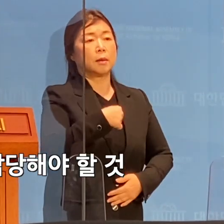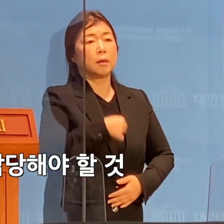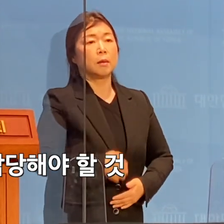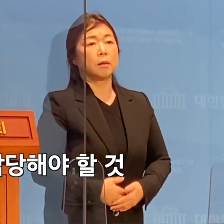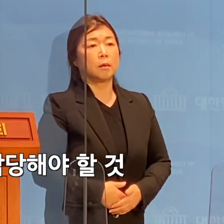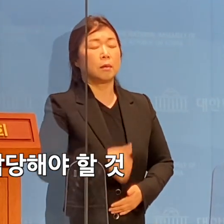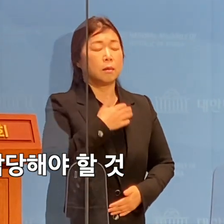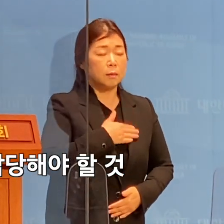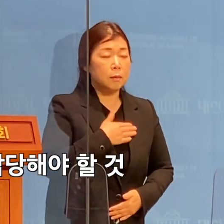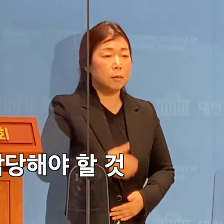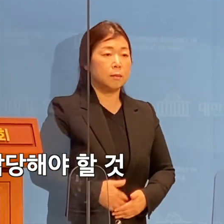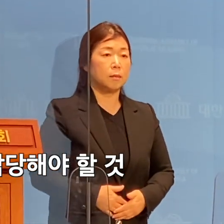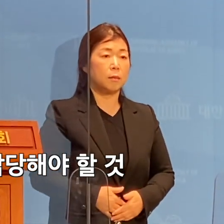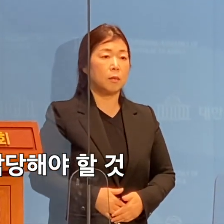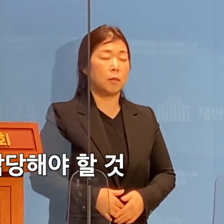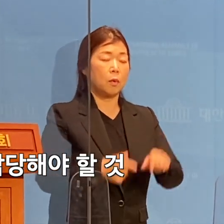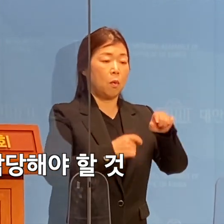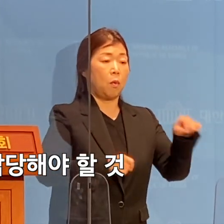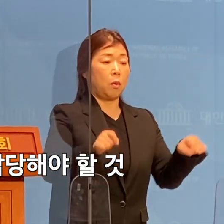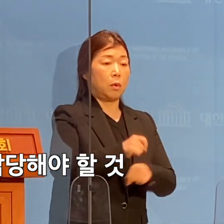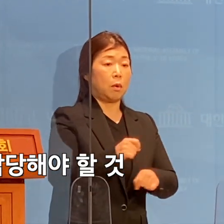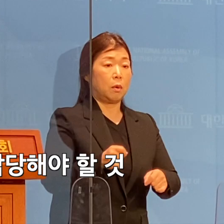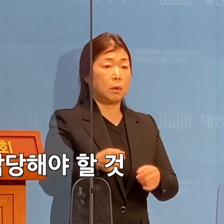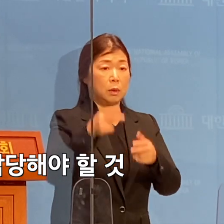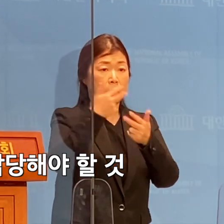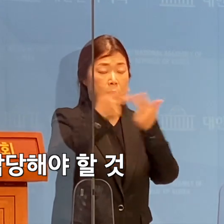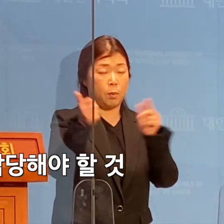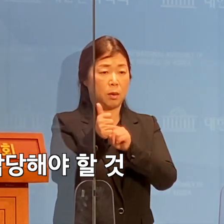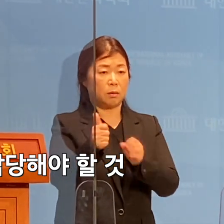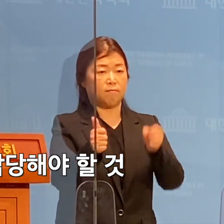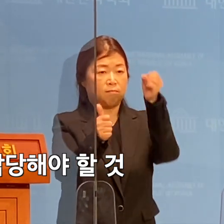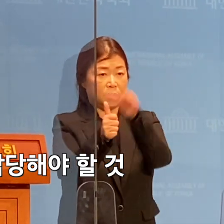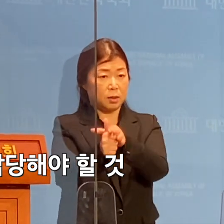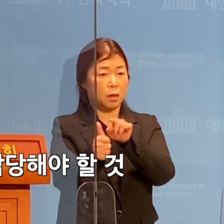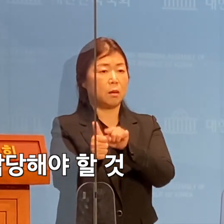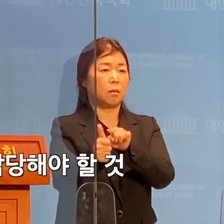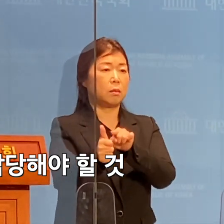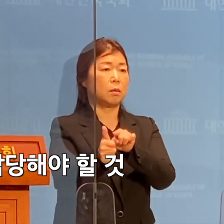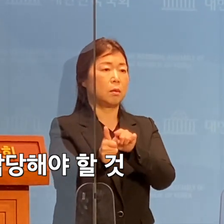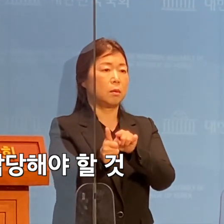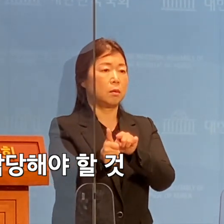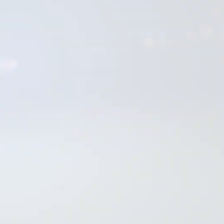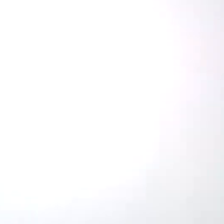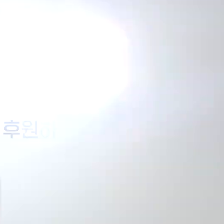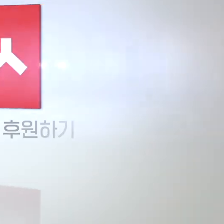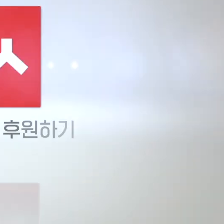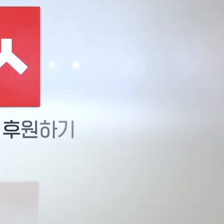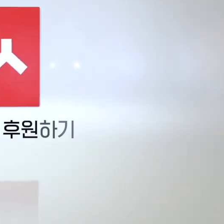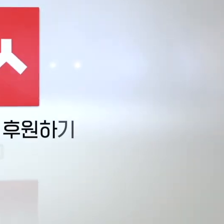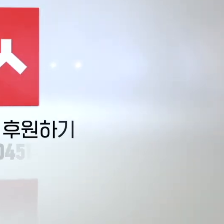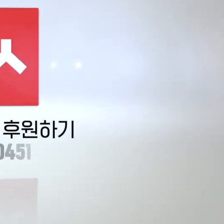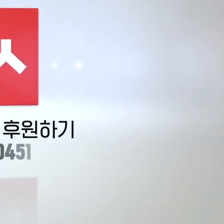한다는 국민적 분노를 감당해야 할 것임을 엄중하게 경고합니다.